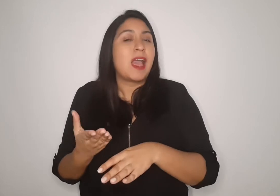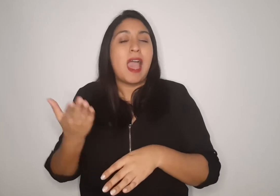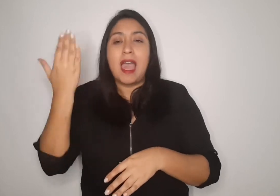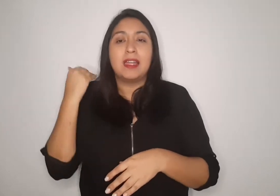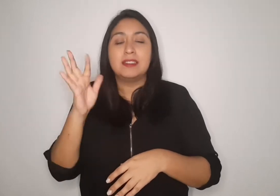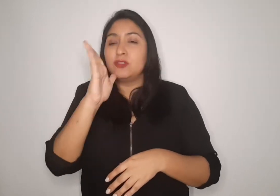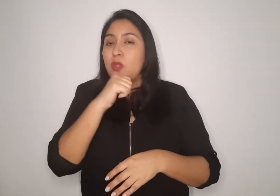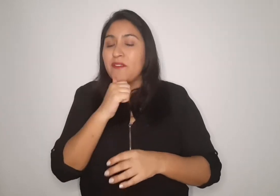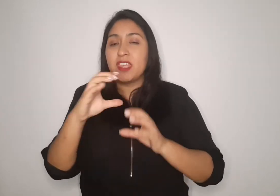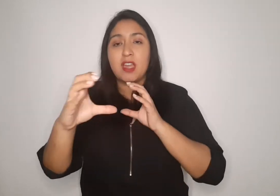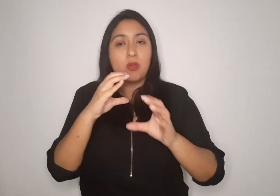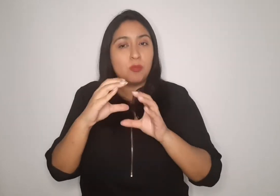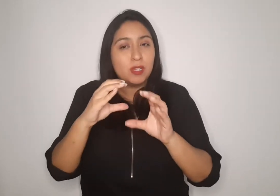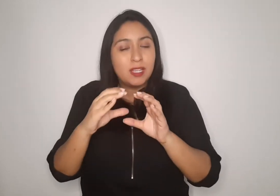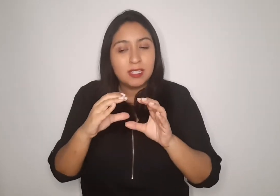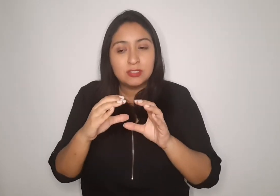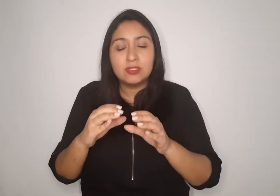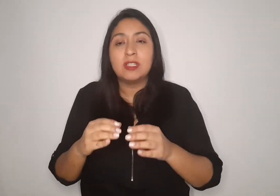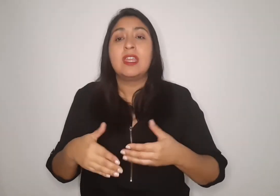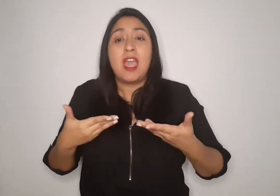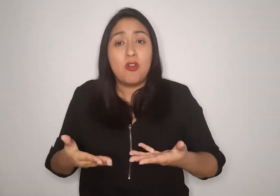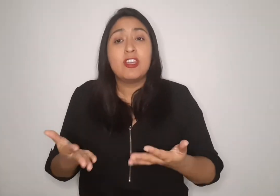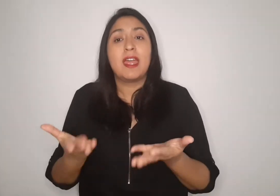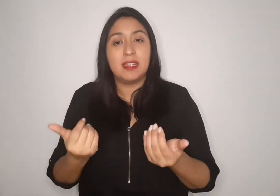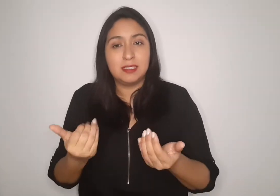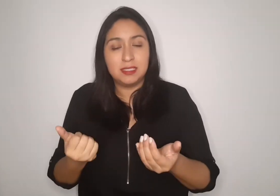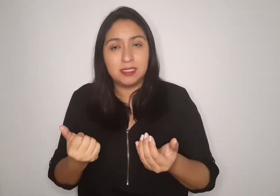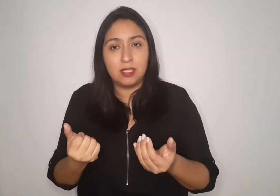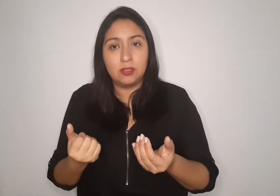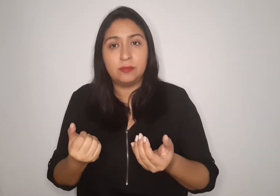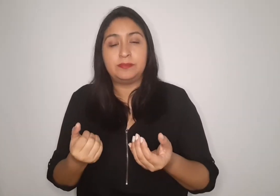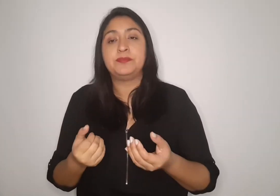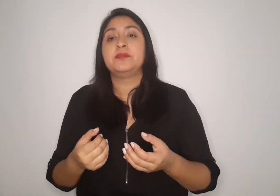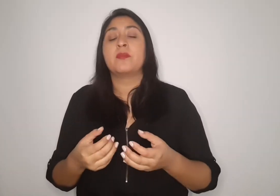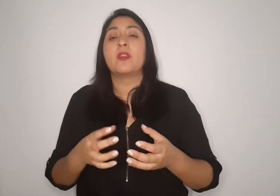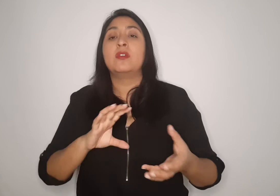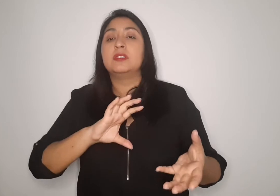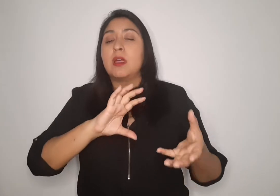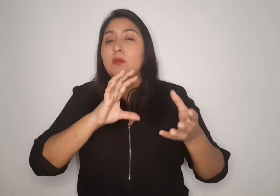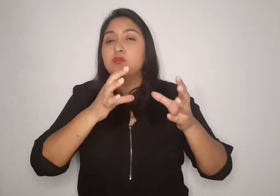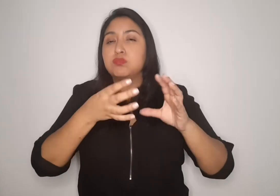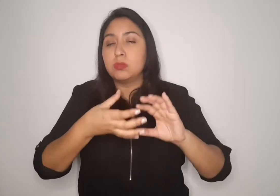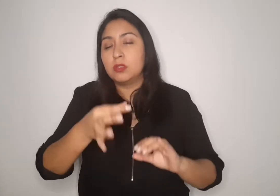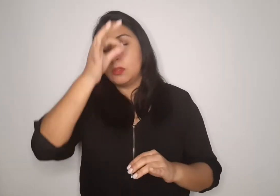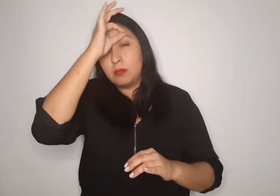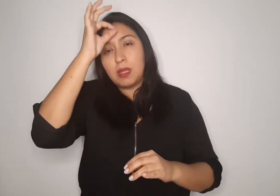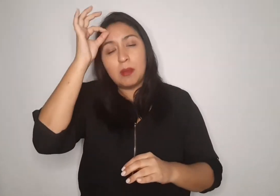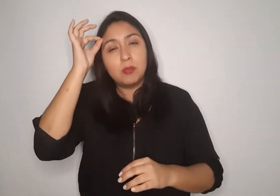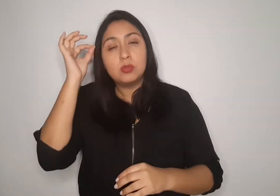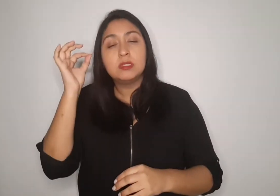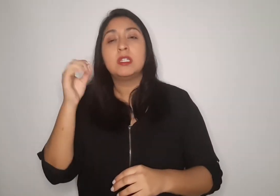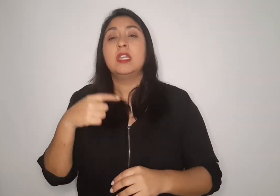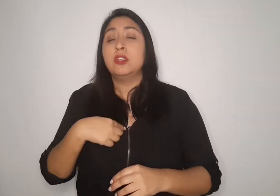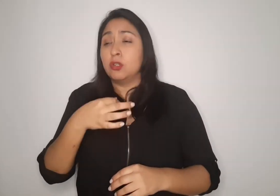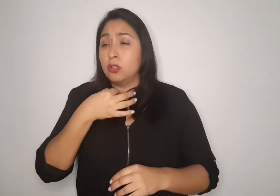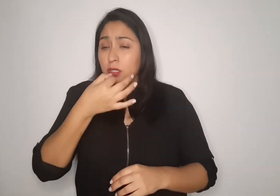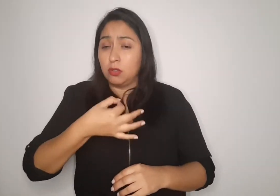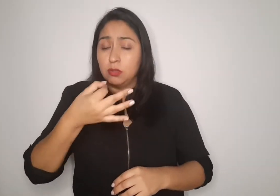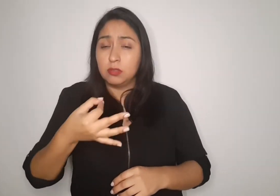era necesario. Entonces, el mundo mapuche, cuando yo traduje esto, me dijeron, sí, Francisco, es necesario, ¿ya?